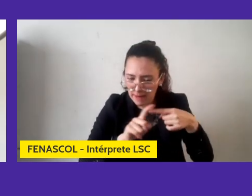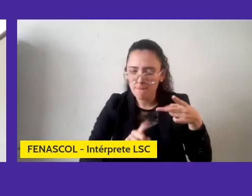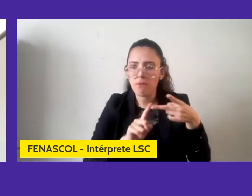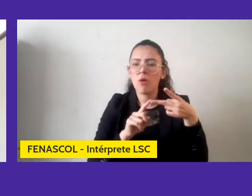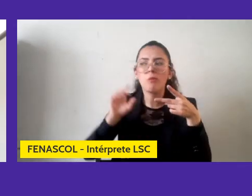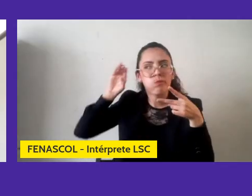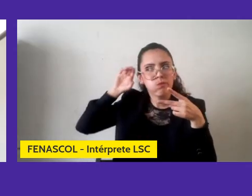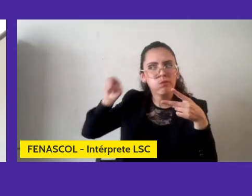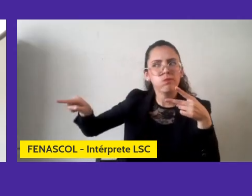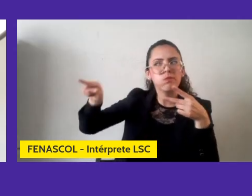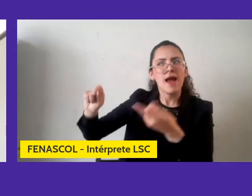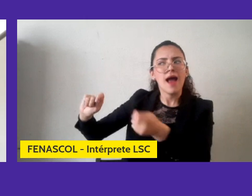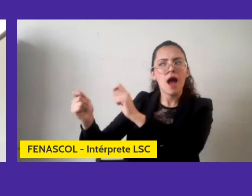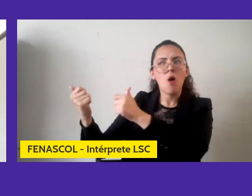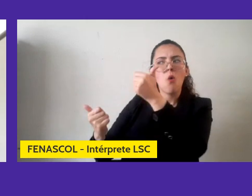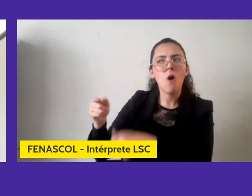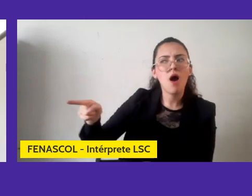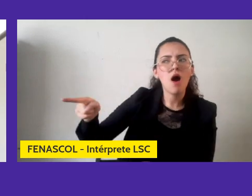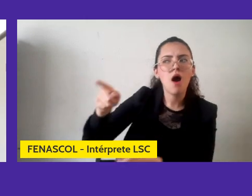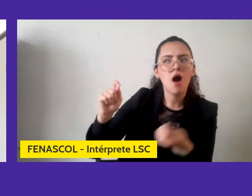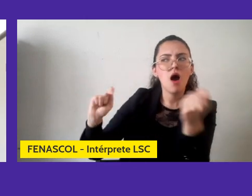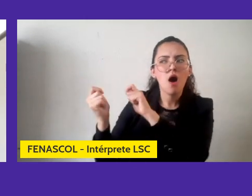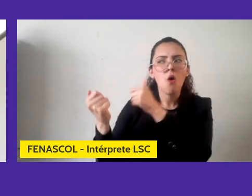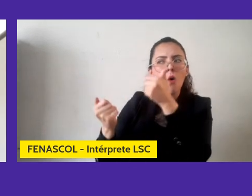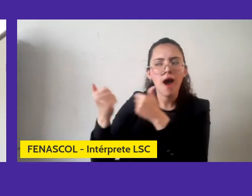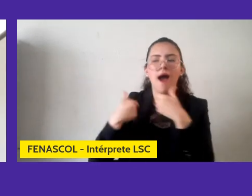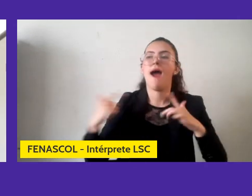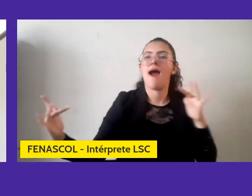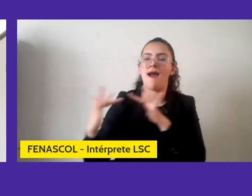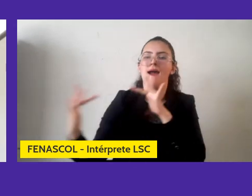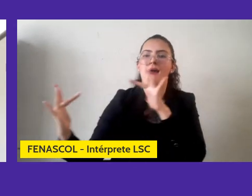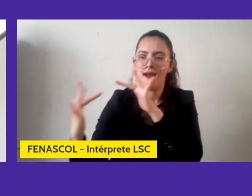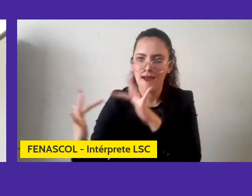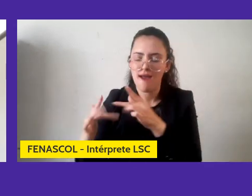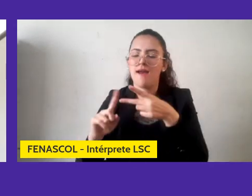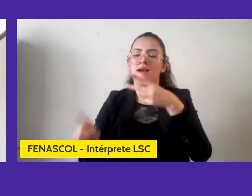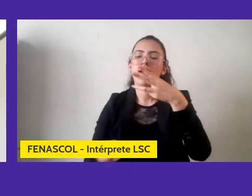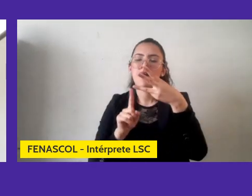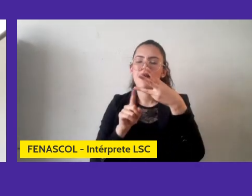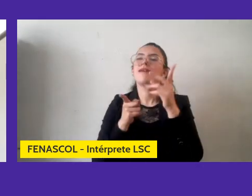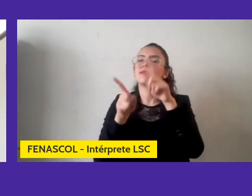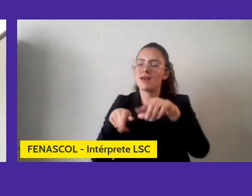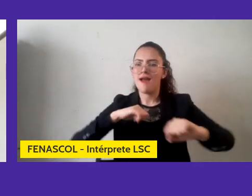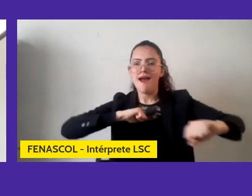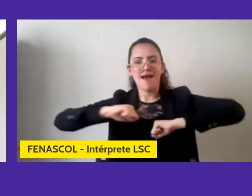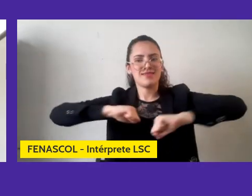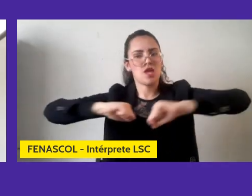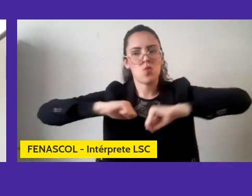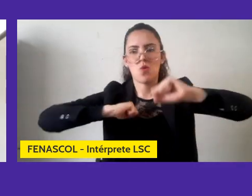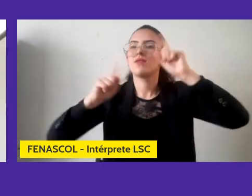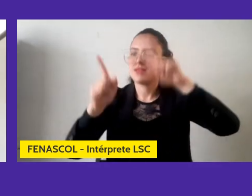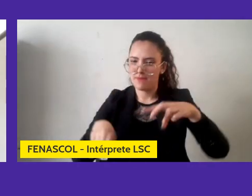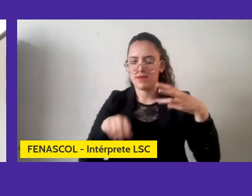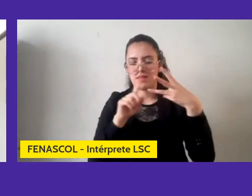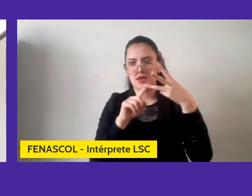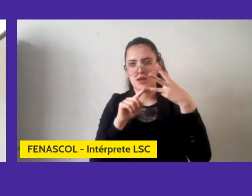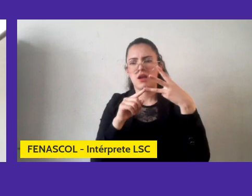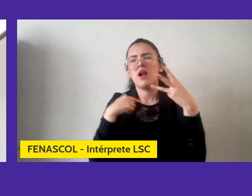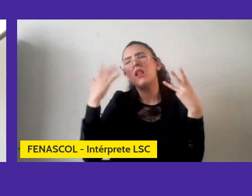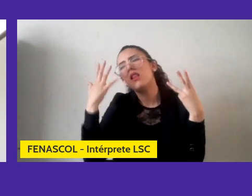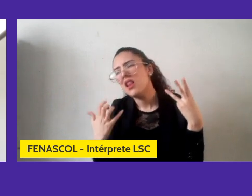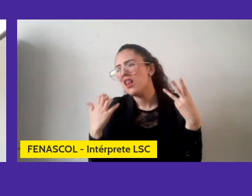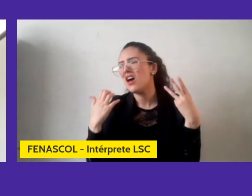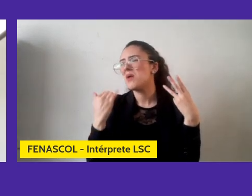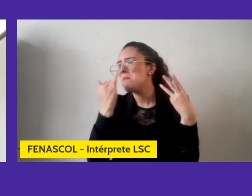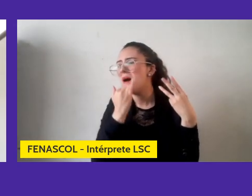estar presente, de estar activos. No bajen los brazos nunca, aunque les vaya mal. Siempre intenten, siempre traten